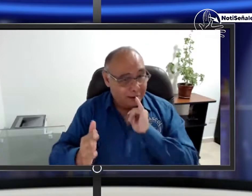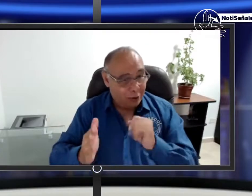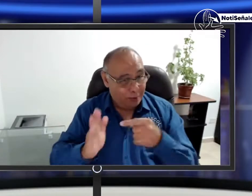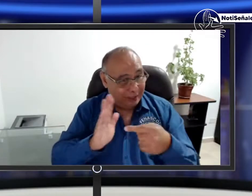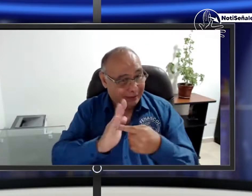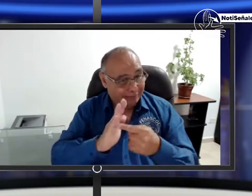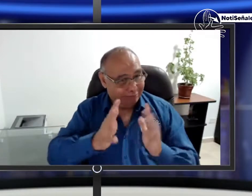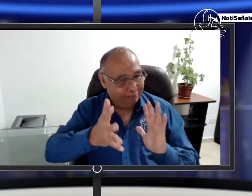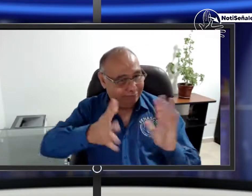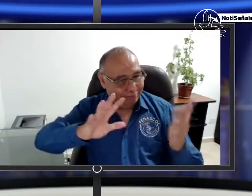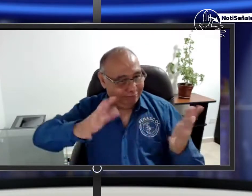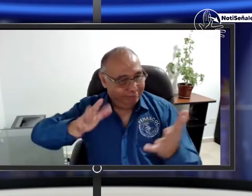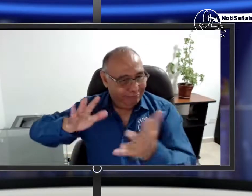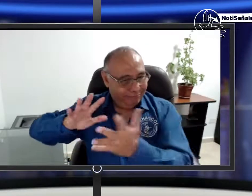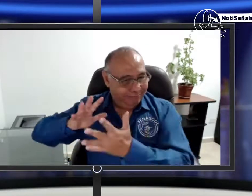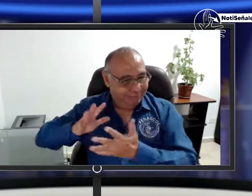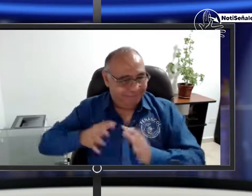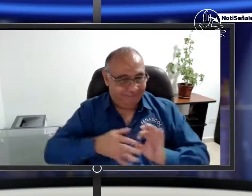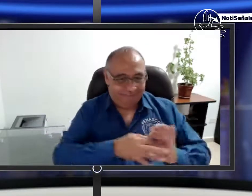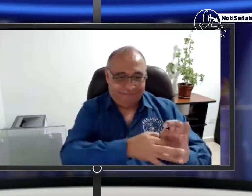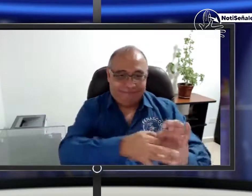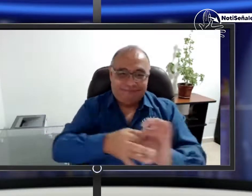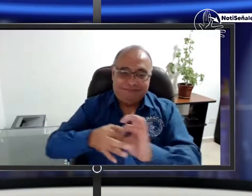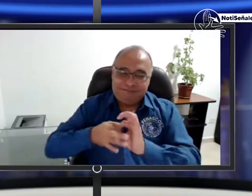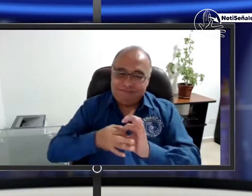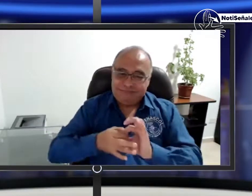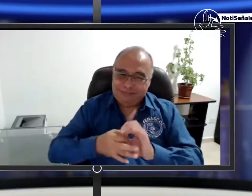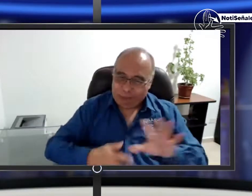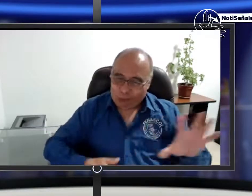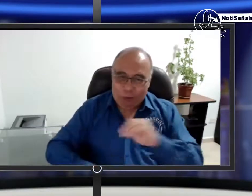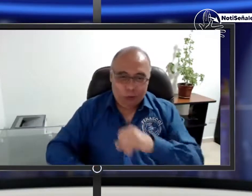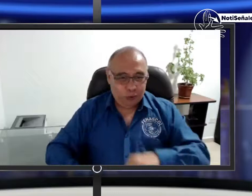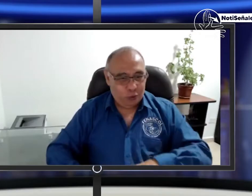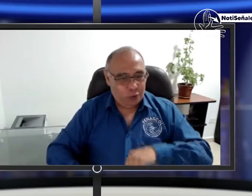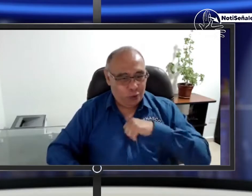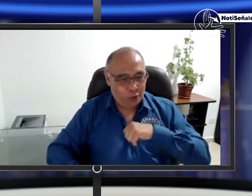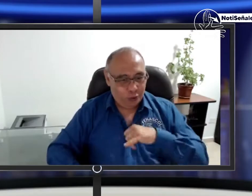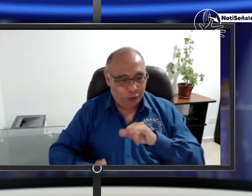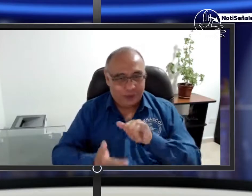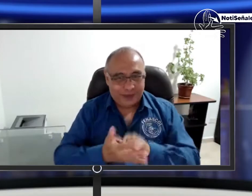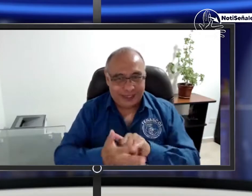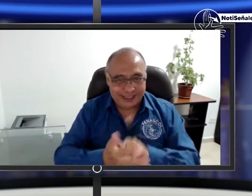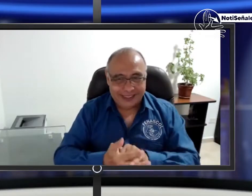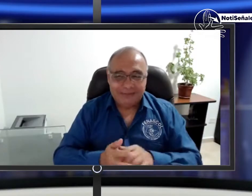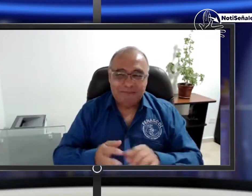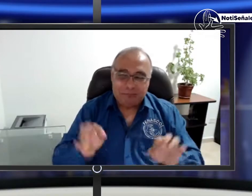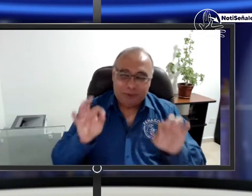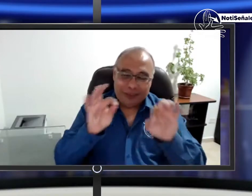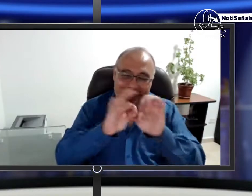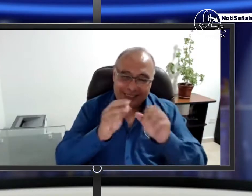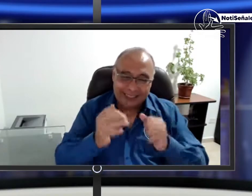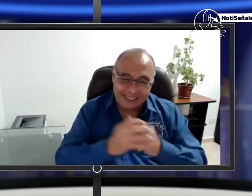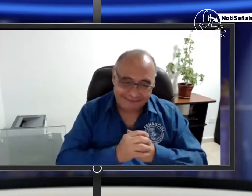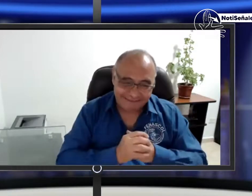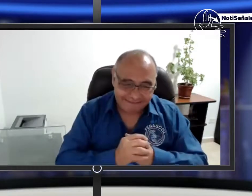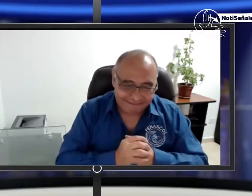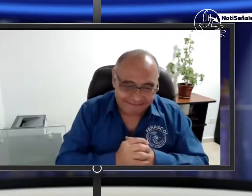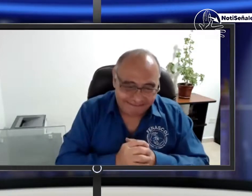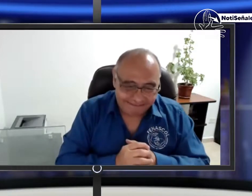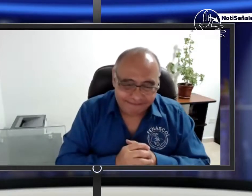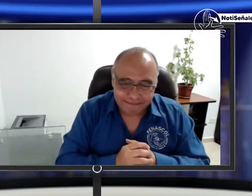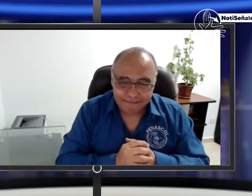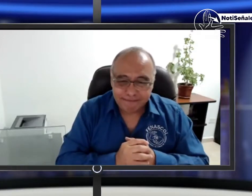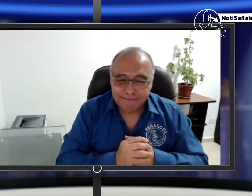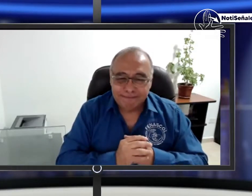eso que hay que darle gracias y estar en gratitud con este idioma con nuestra lengua y estar orgullosos de la misma